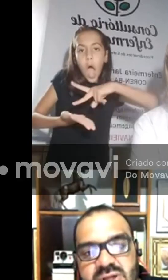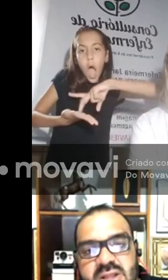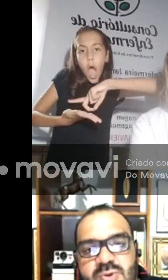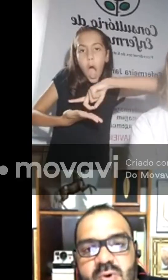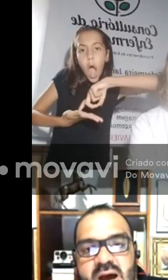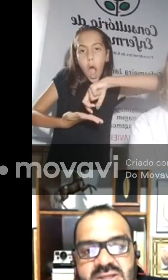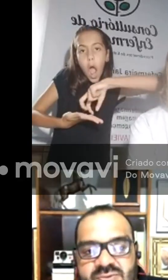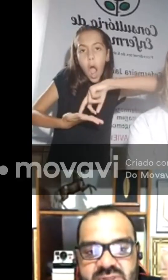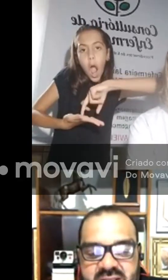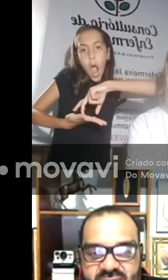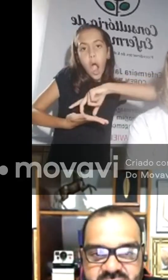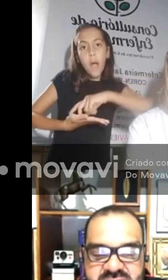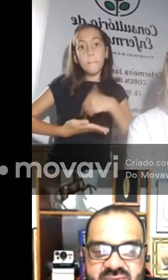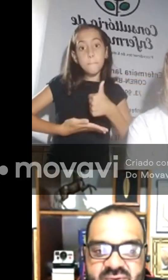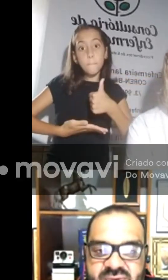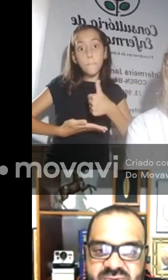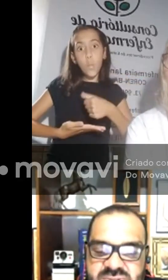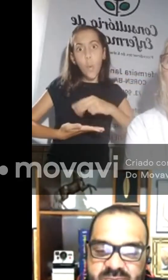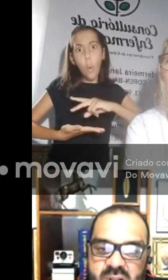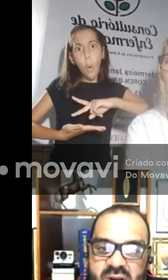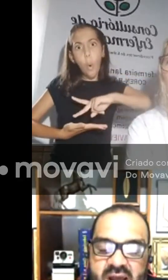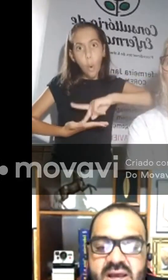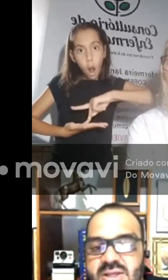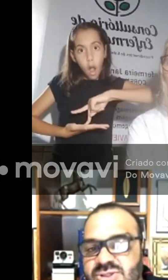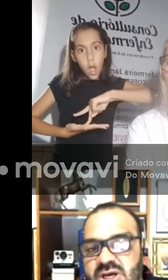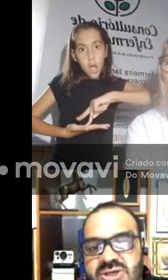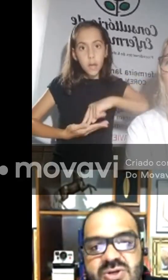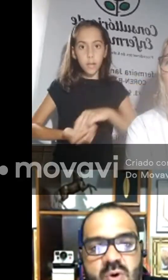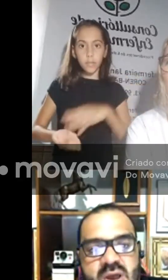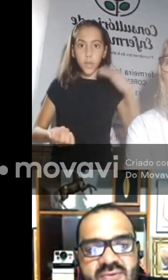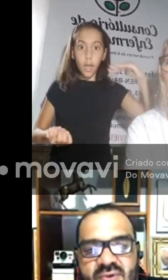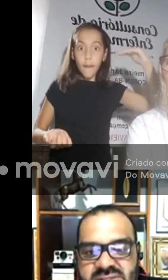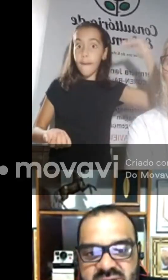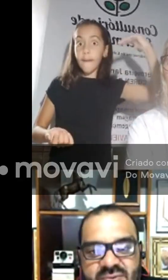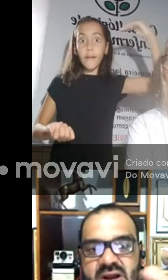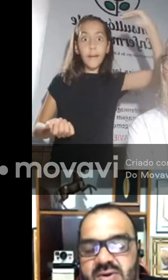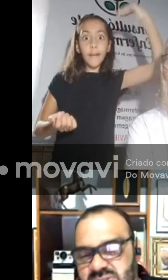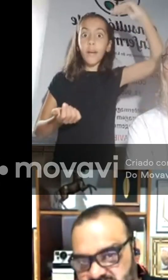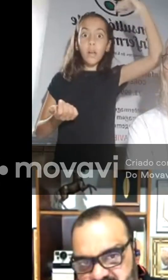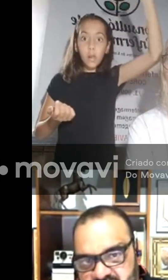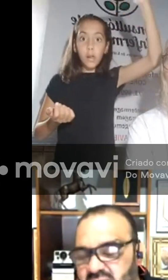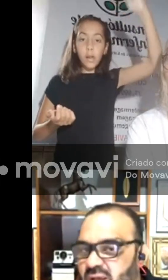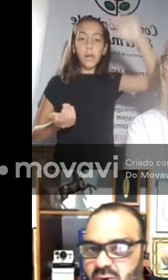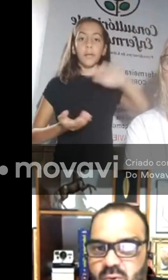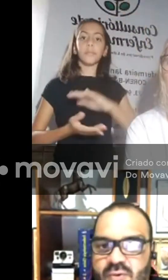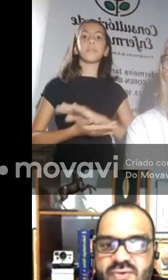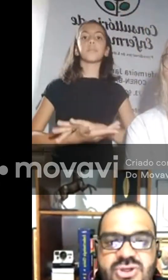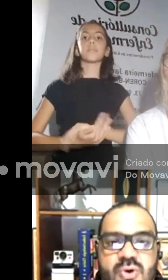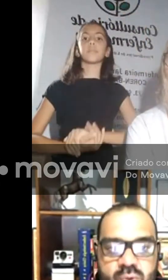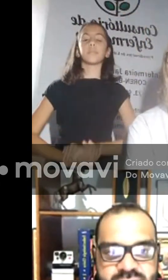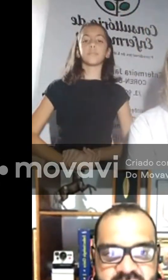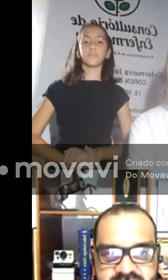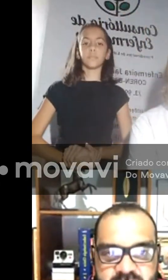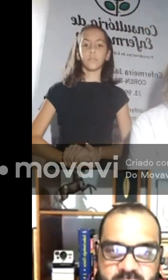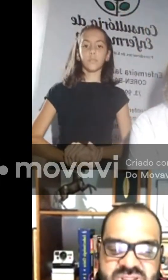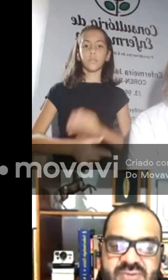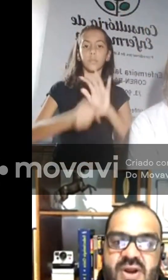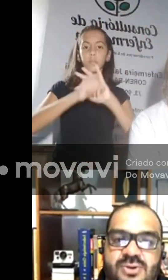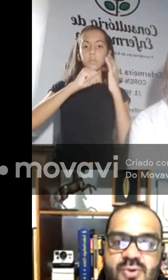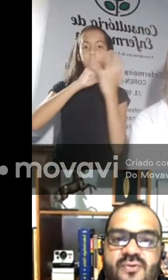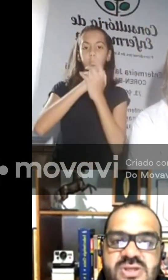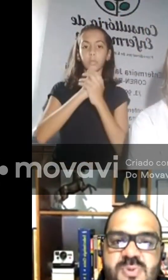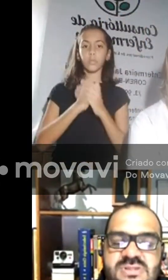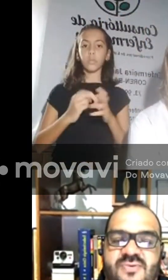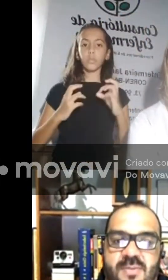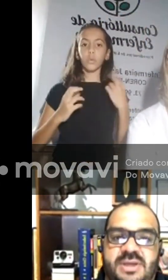treinando tanto a atividade física vai fazer você melhorar diante de qualquer infecção viral, seja ela o Covid ou outra, como a gente está falando